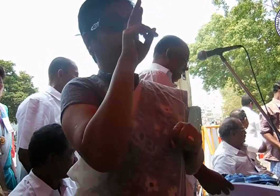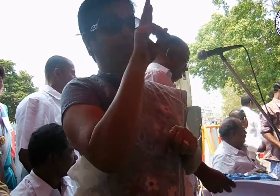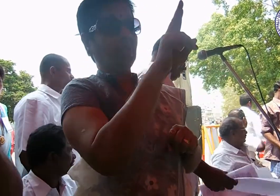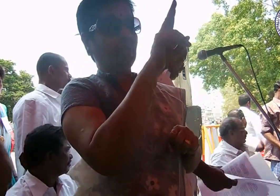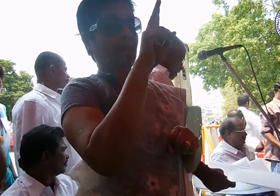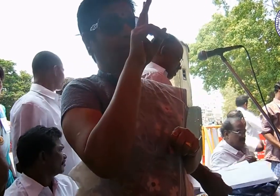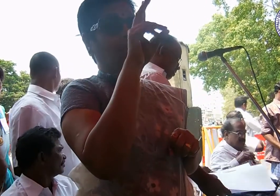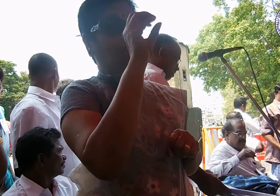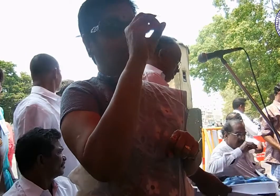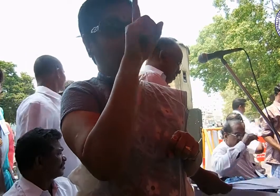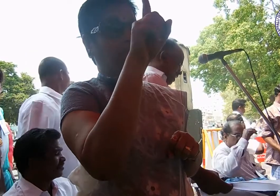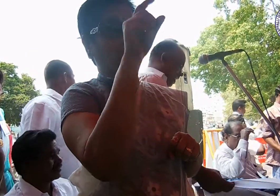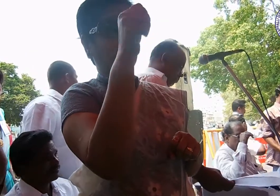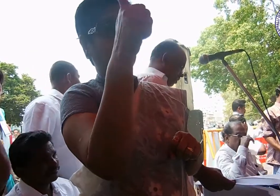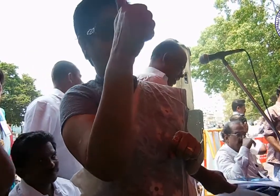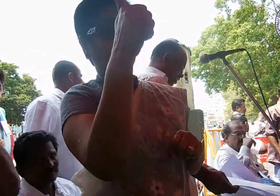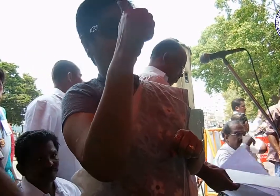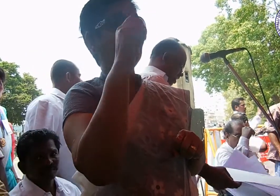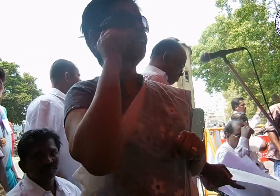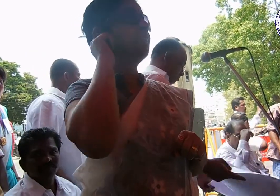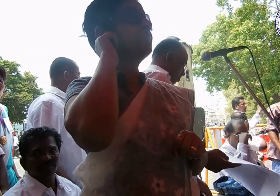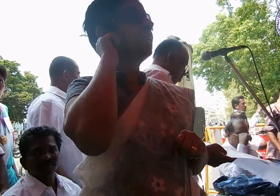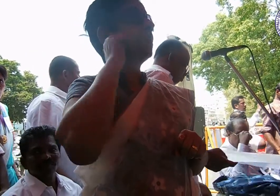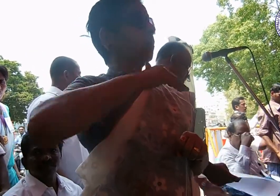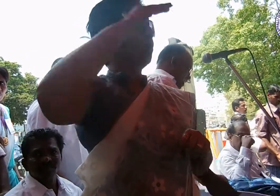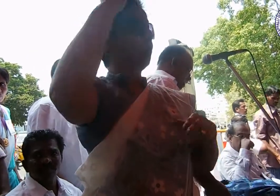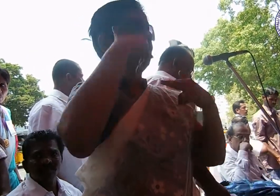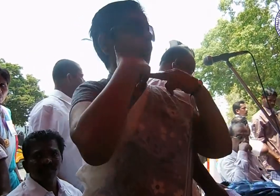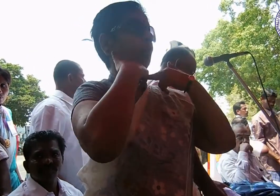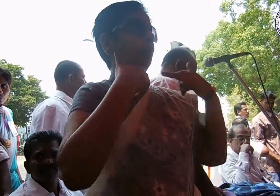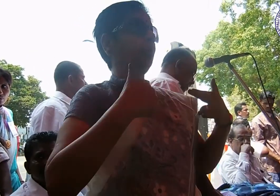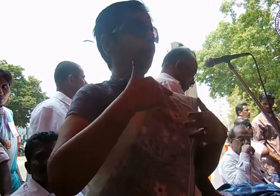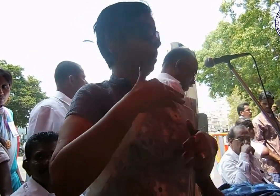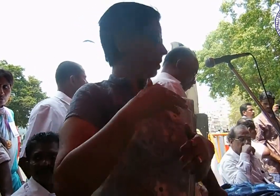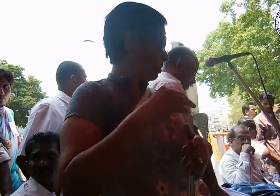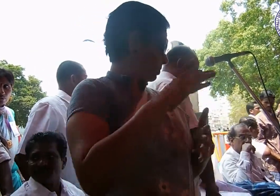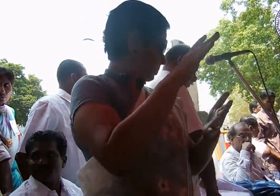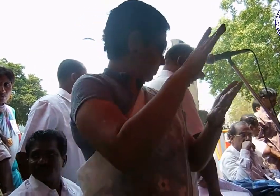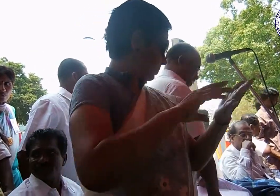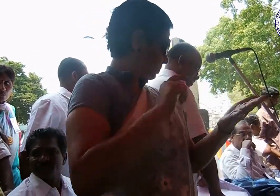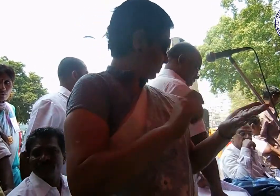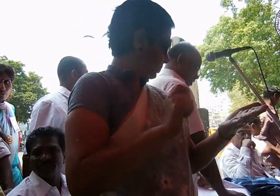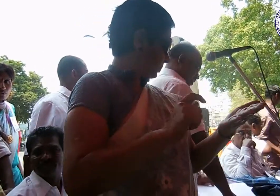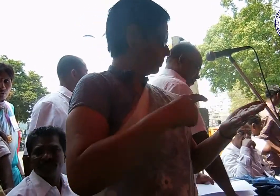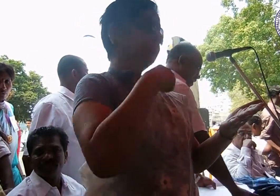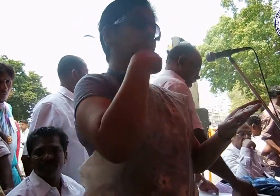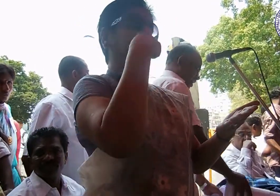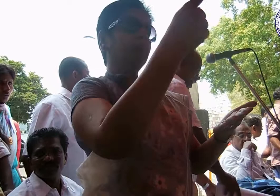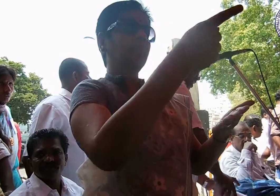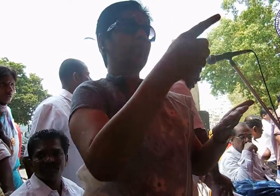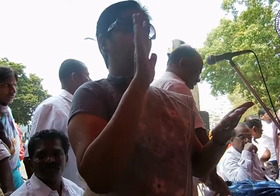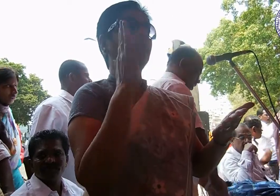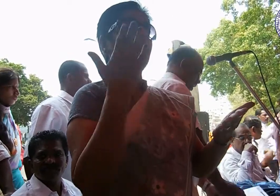2016 ஆம் ஆண்டு சென்னை உயர் நீதிமன்றம் உச்ச நீதிமன்ற தீர்ப்பை அடுத்து தமிழ்நாட்டில்